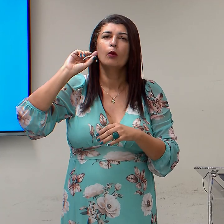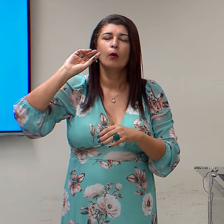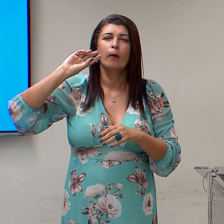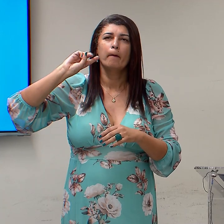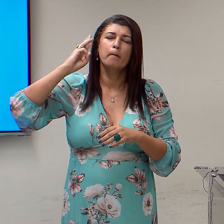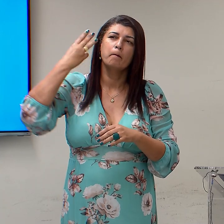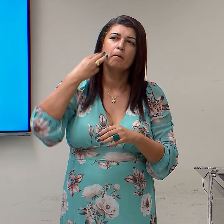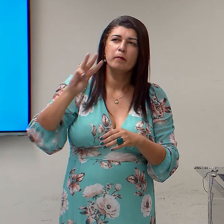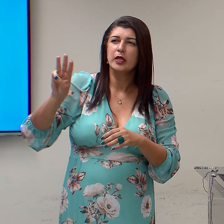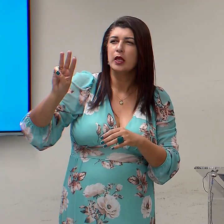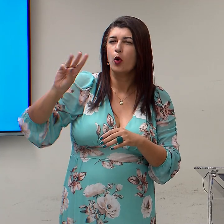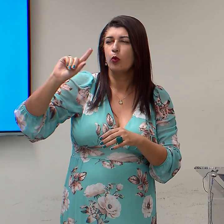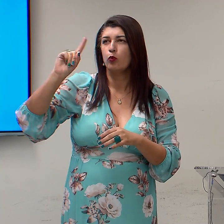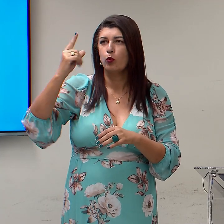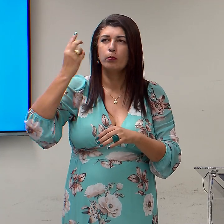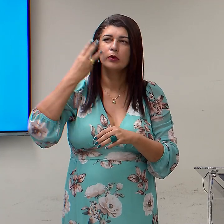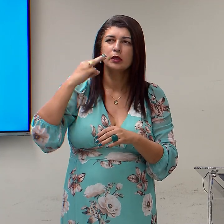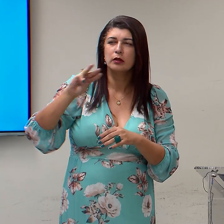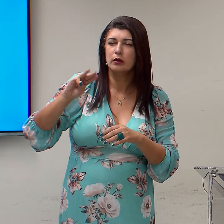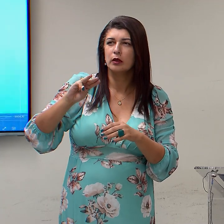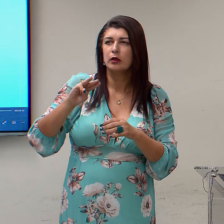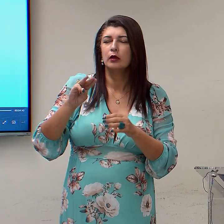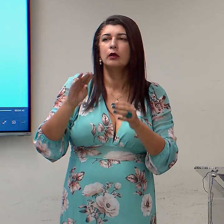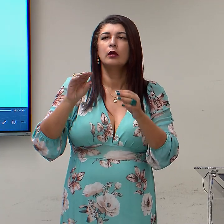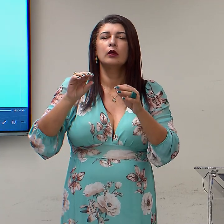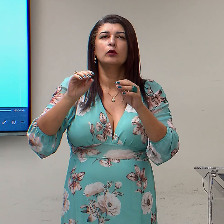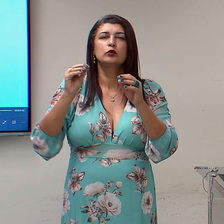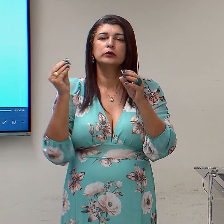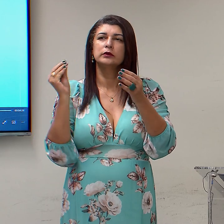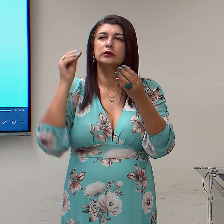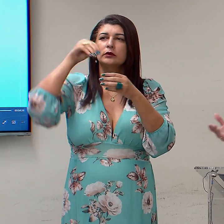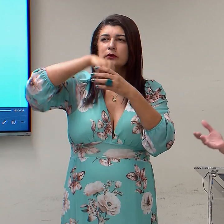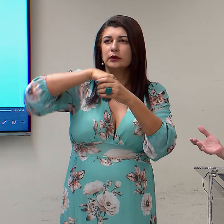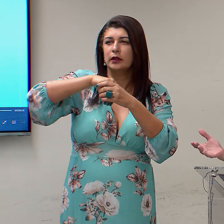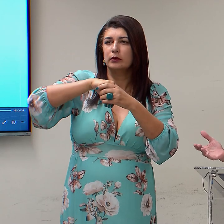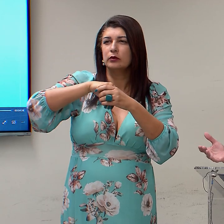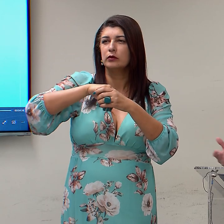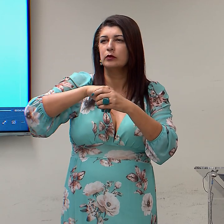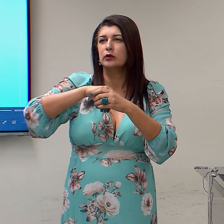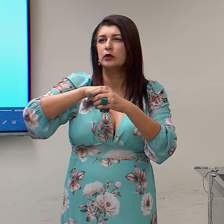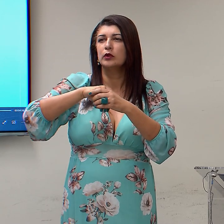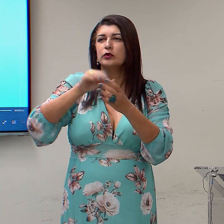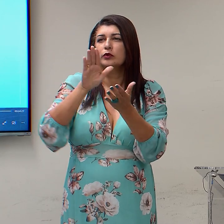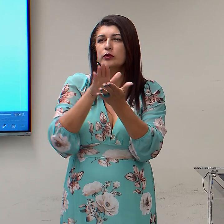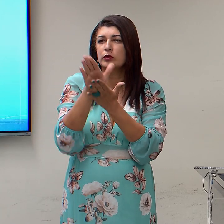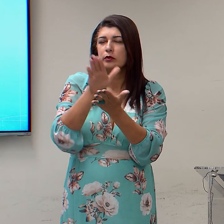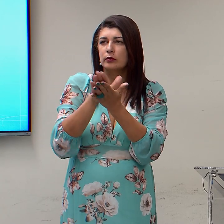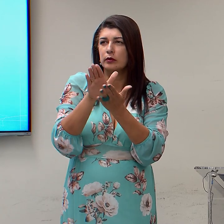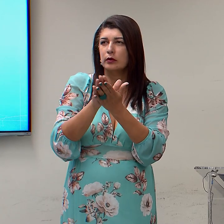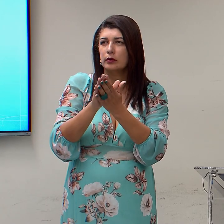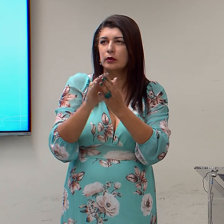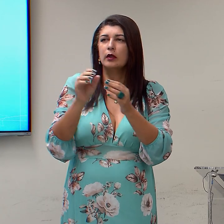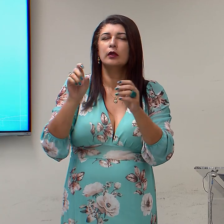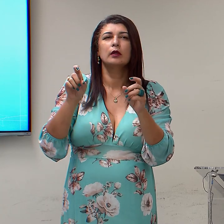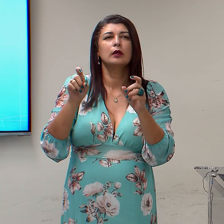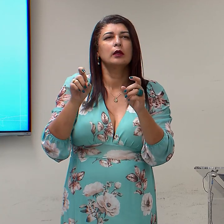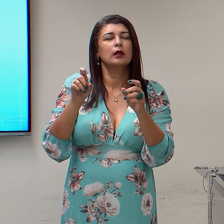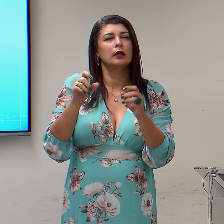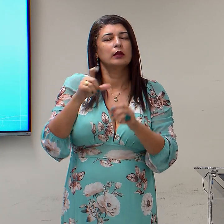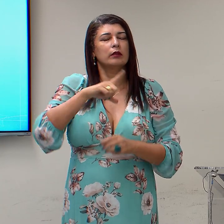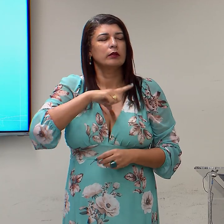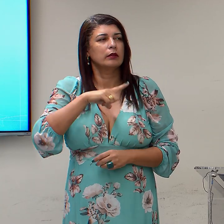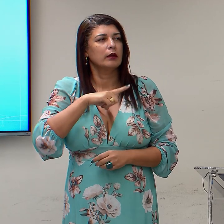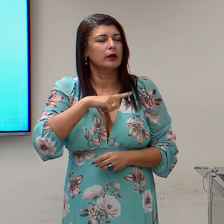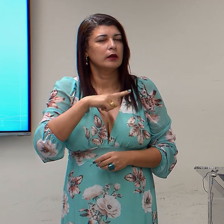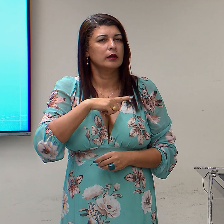processos foram virtualizados pela equipe, o que totaliza, creiam,